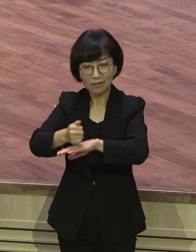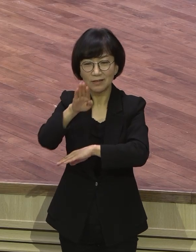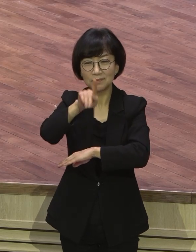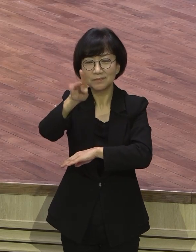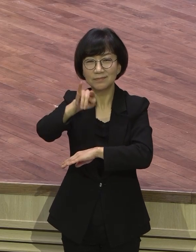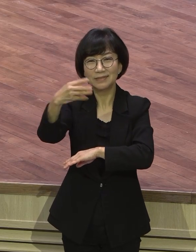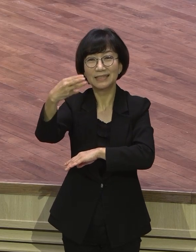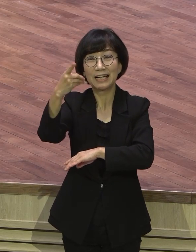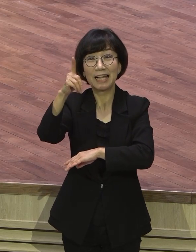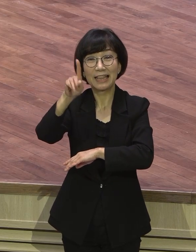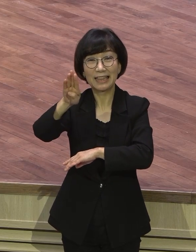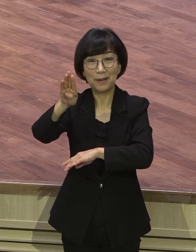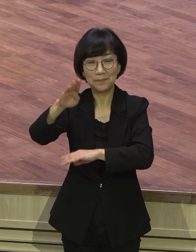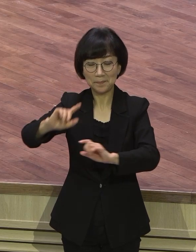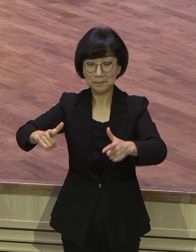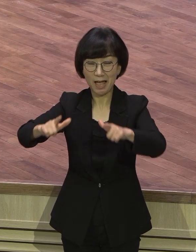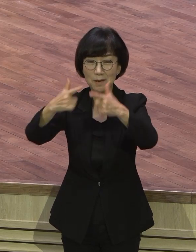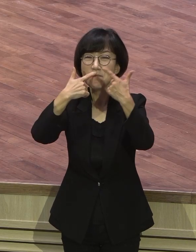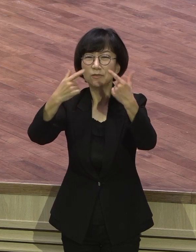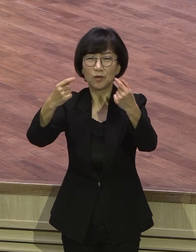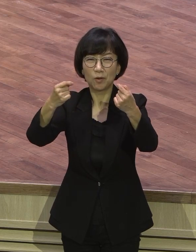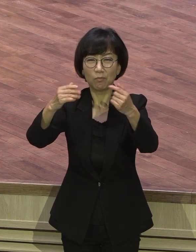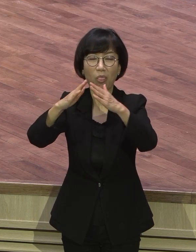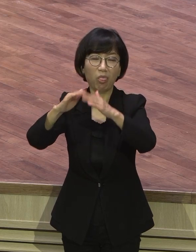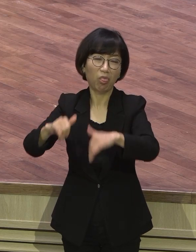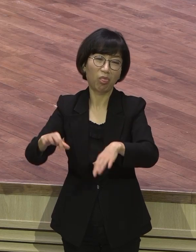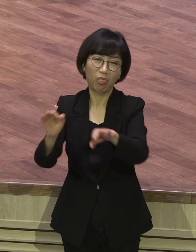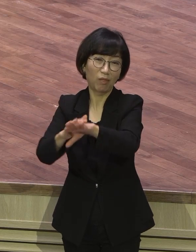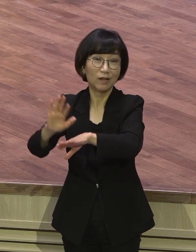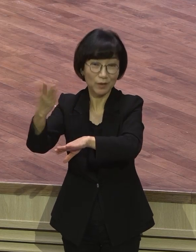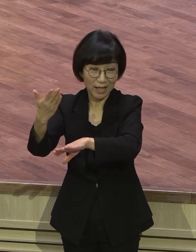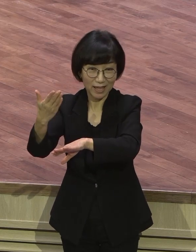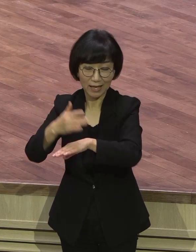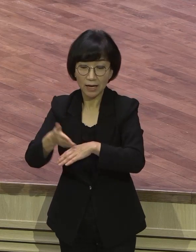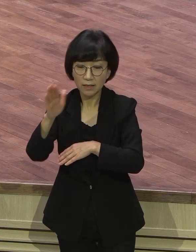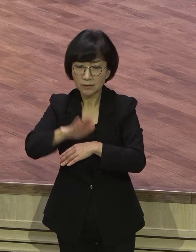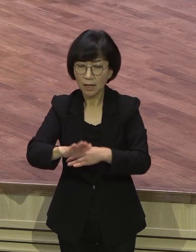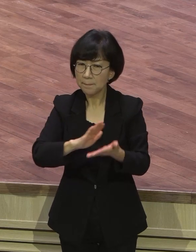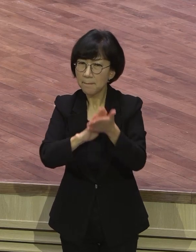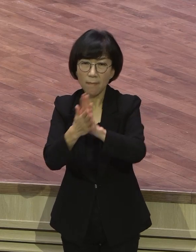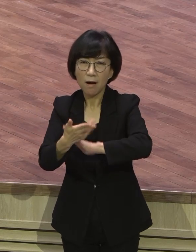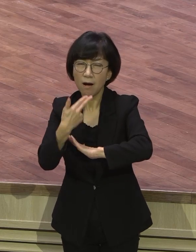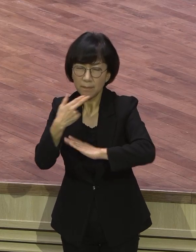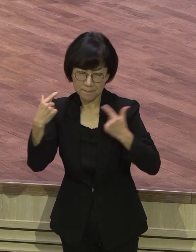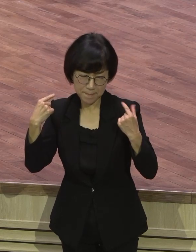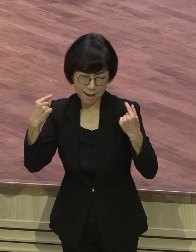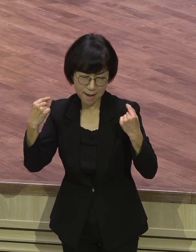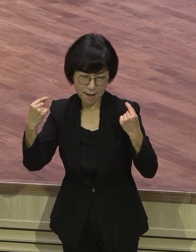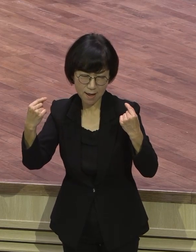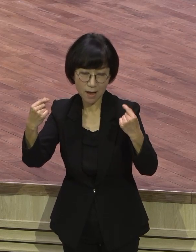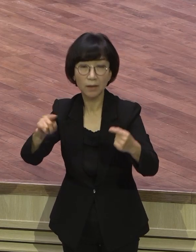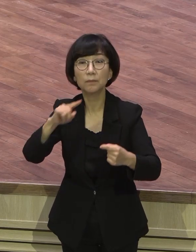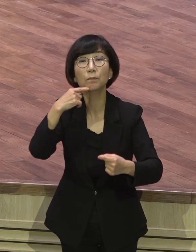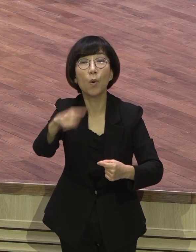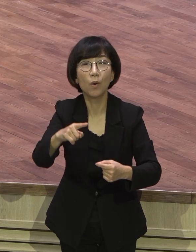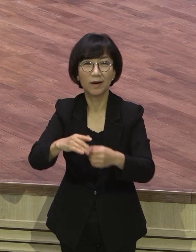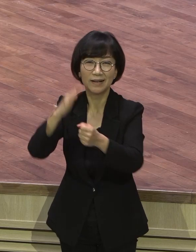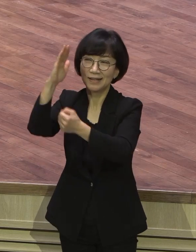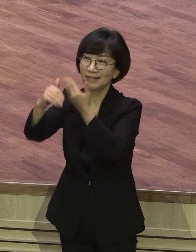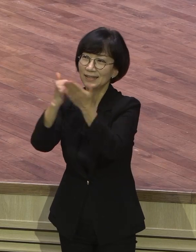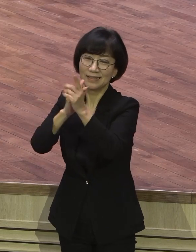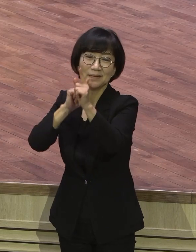우리는 변하지 않는 것으로 성불을 그려야 돼요 그게 뭐냐 바로 하나님의 말씀이에요